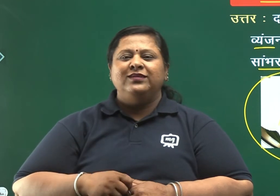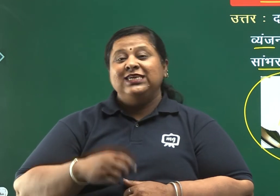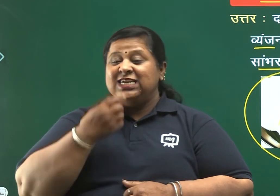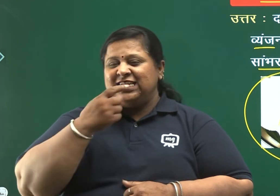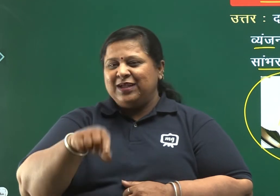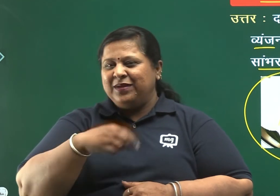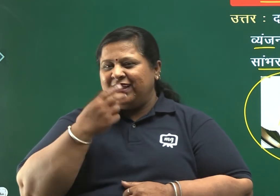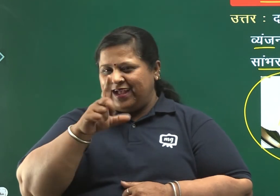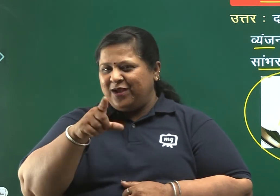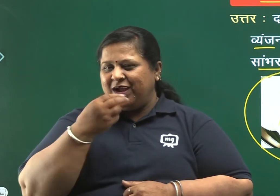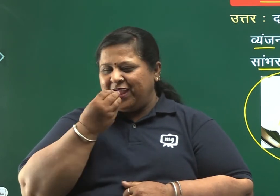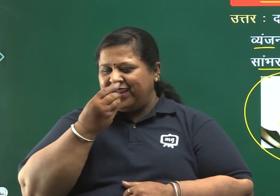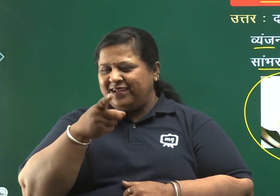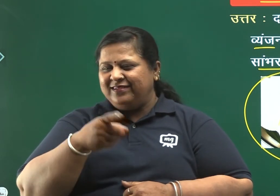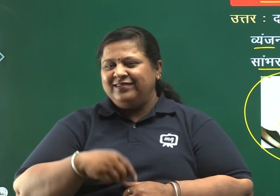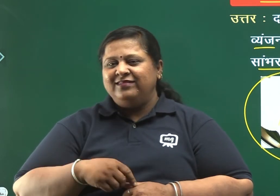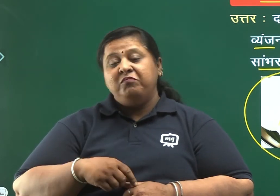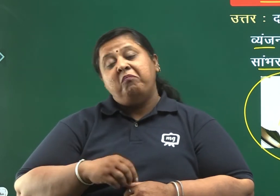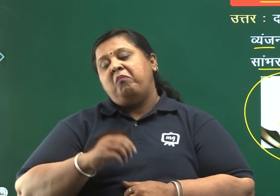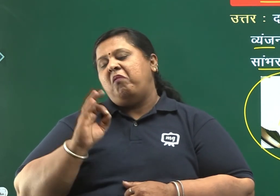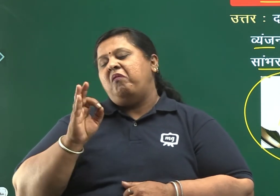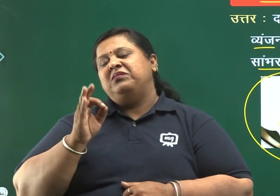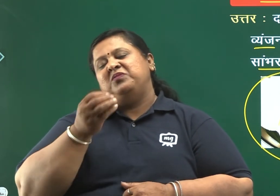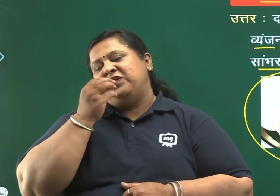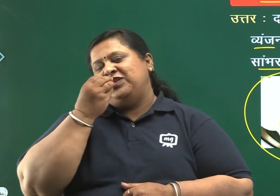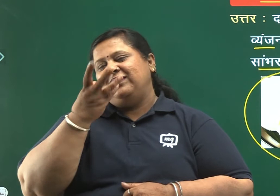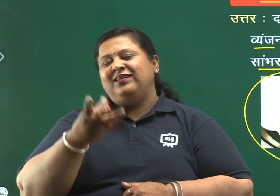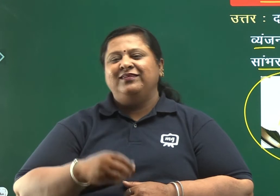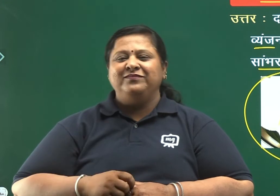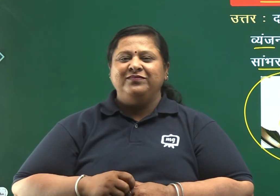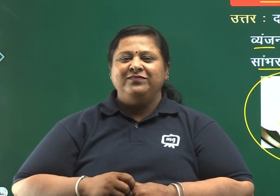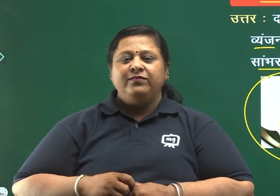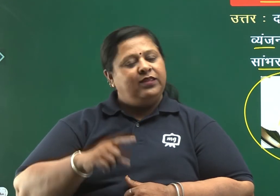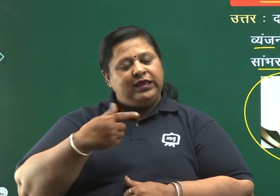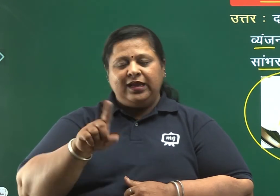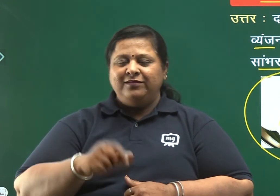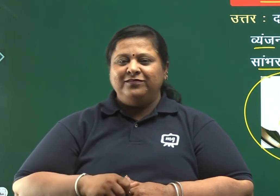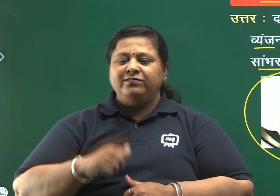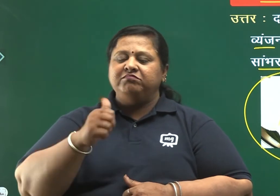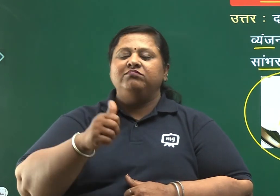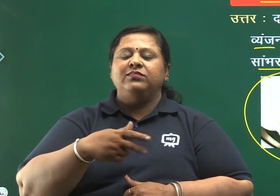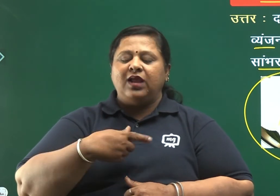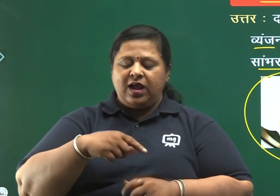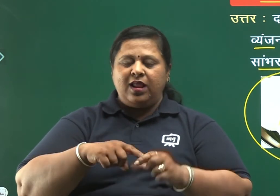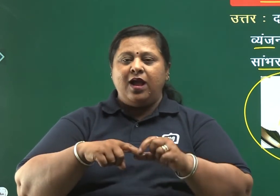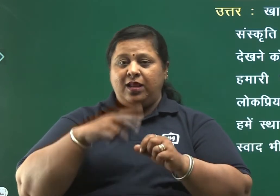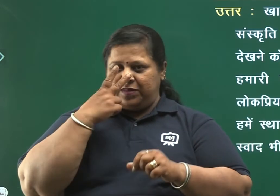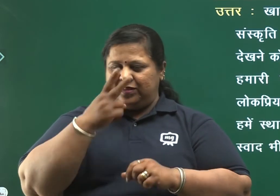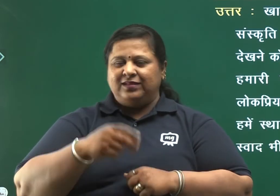इडली सांभर खाई है ना? बहुत स्वादिष्ट लगती है। ठीक है, आगे का प्रश्न देखते